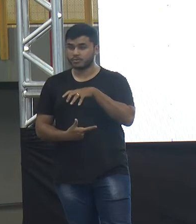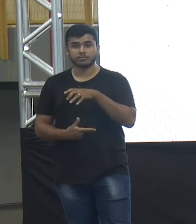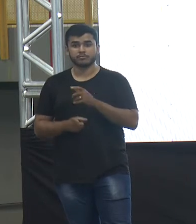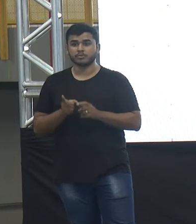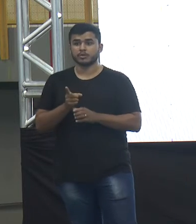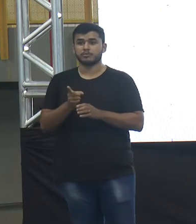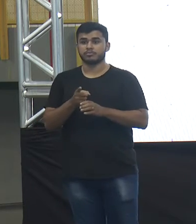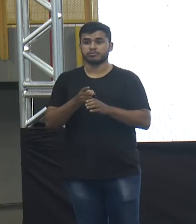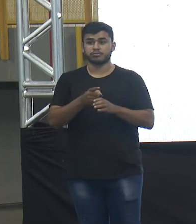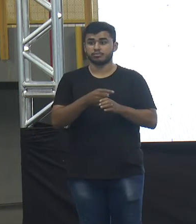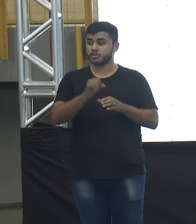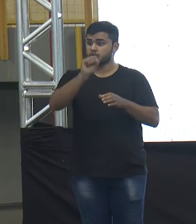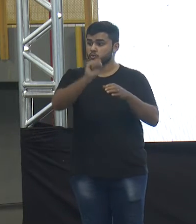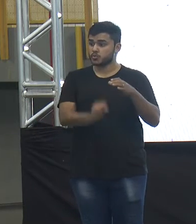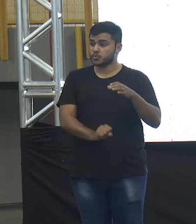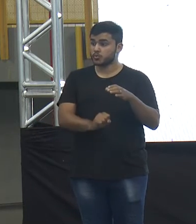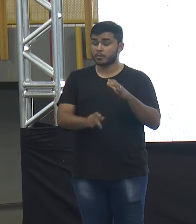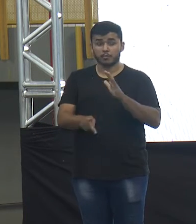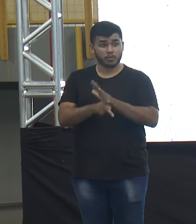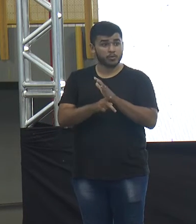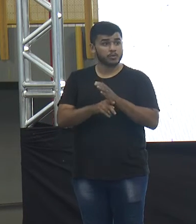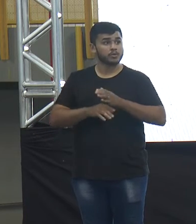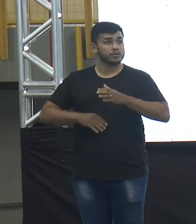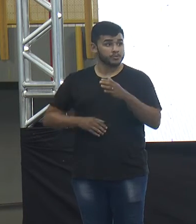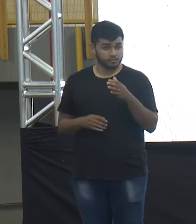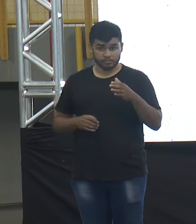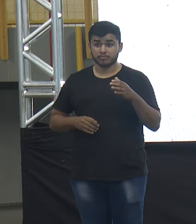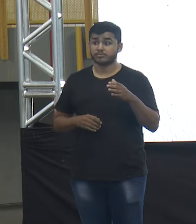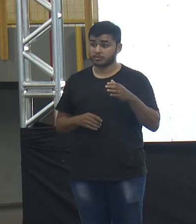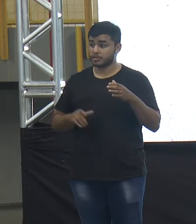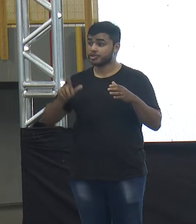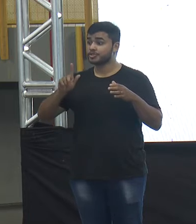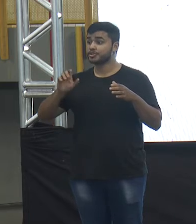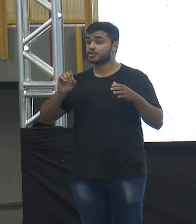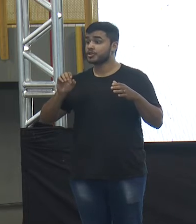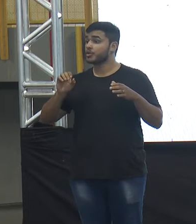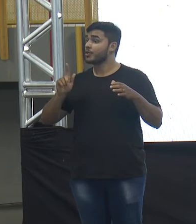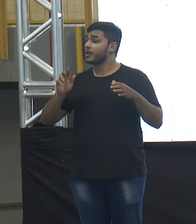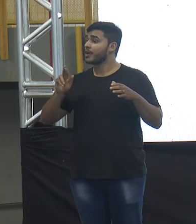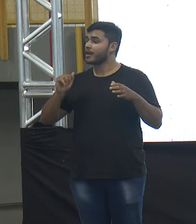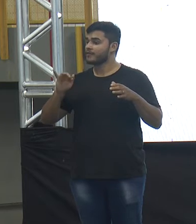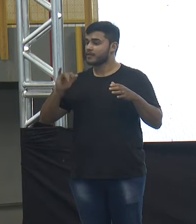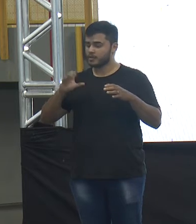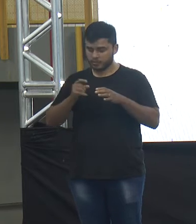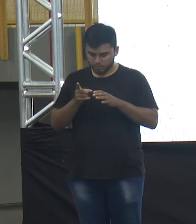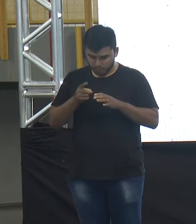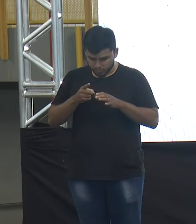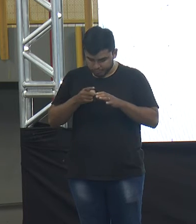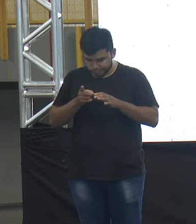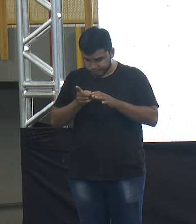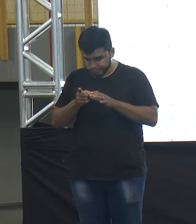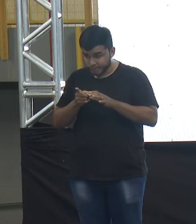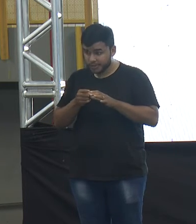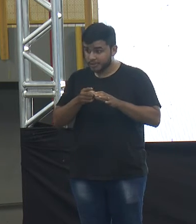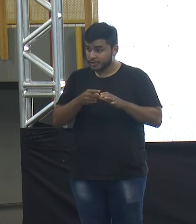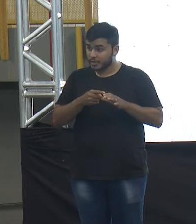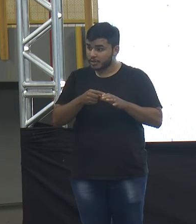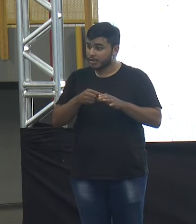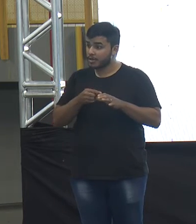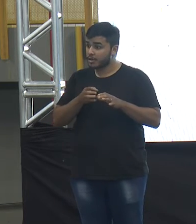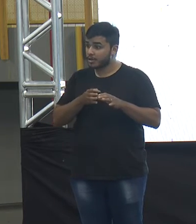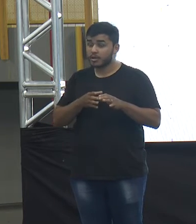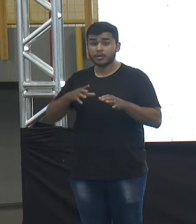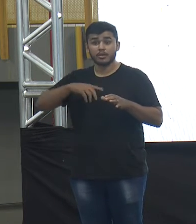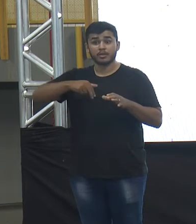do sul astronômico. Cuidado com isso. Ou seja, pelo magnetismo, sempre o norte da